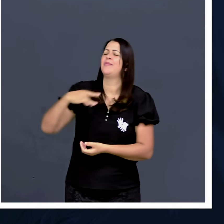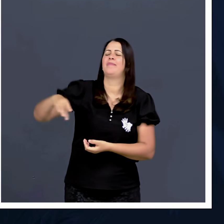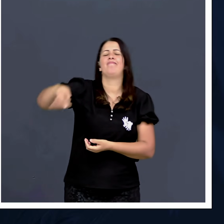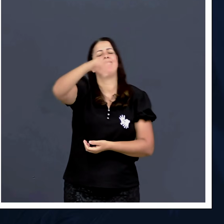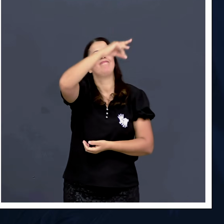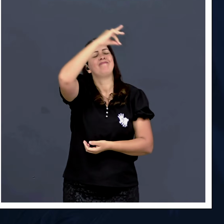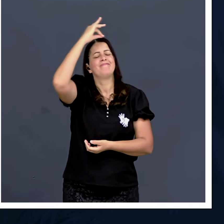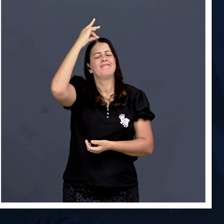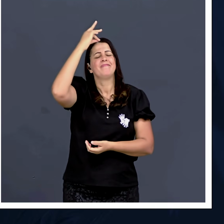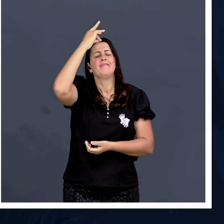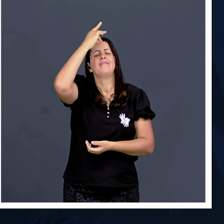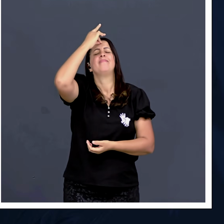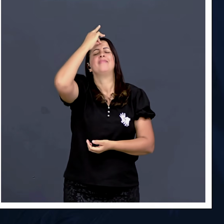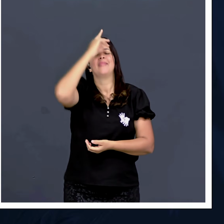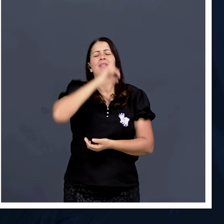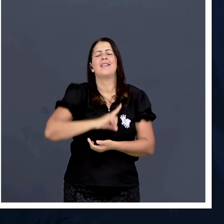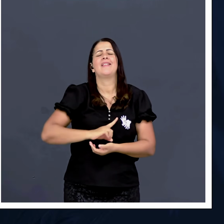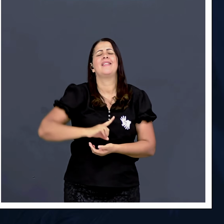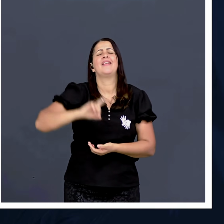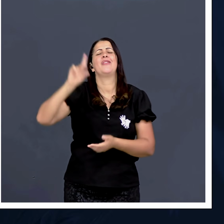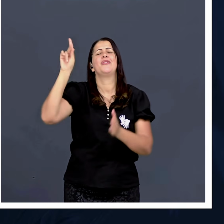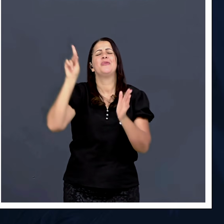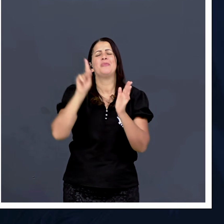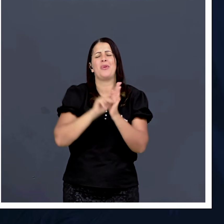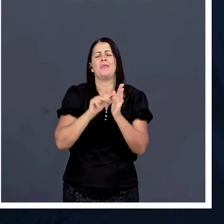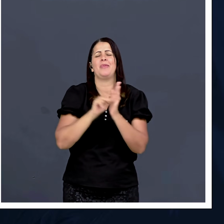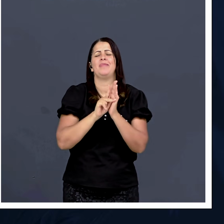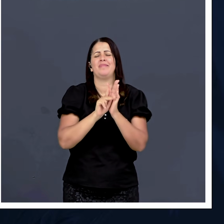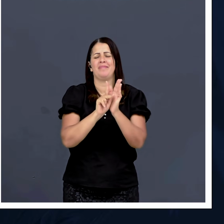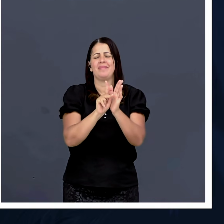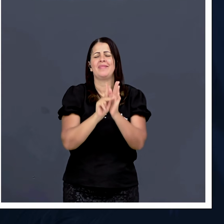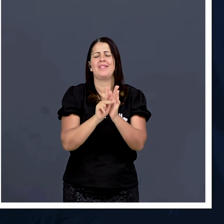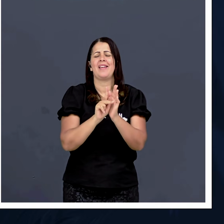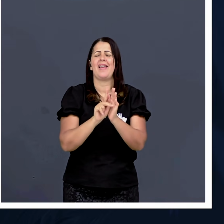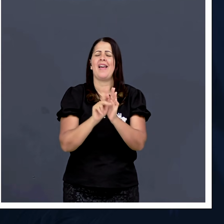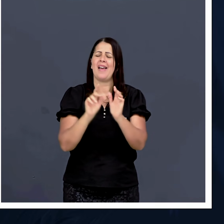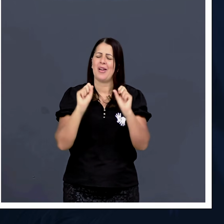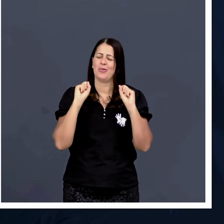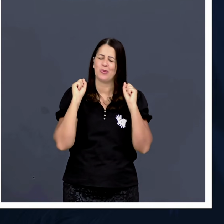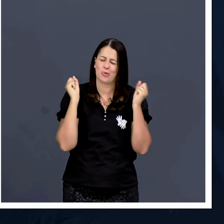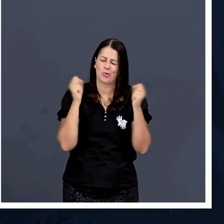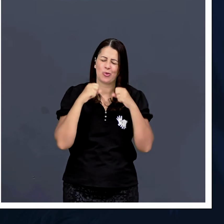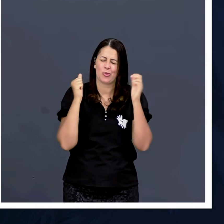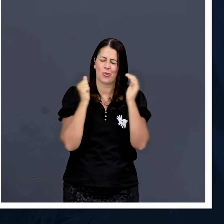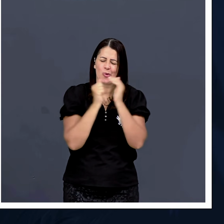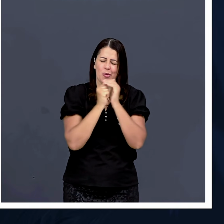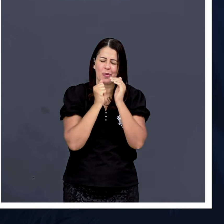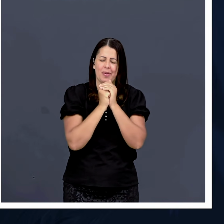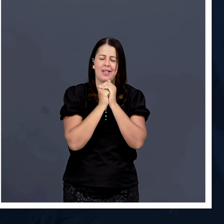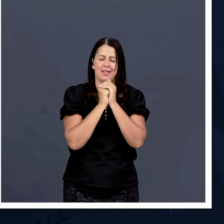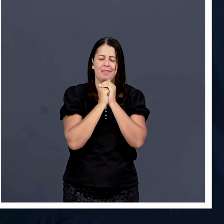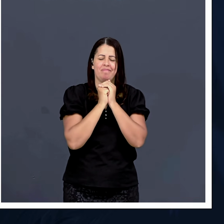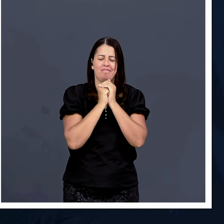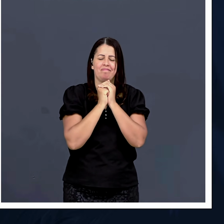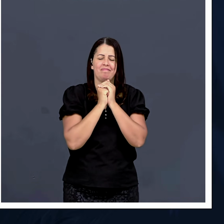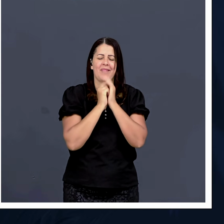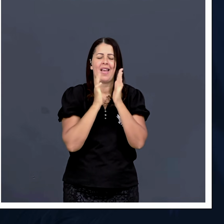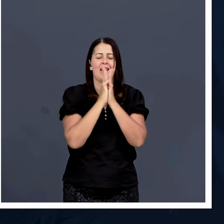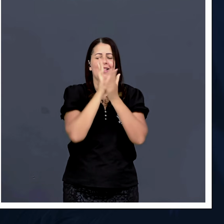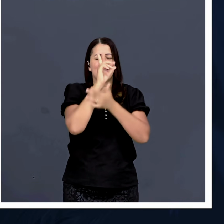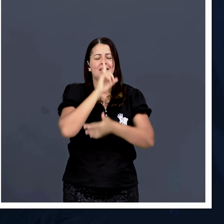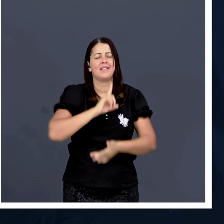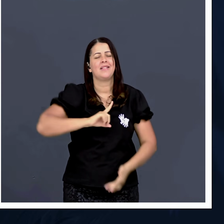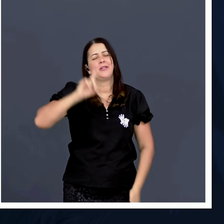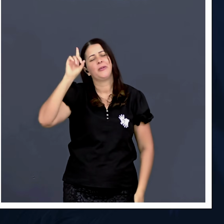do Espírito Santo de Deus. E só quem crê e toma posse diz amém, amém e graças a